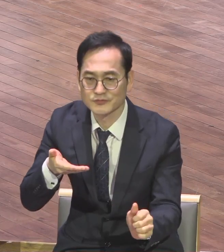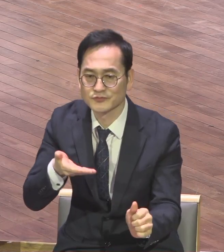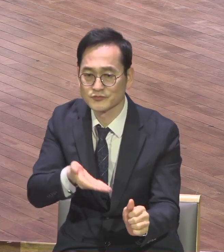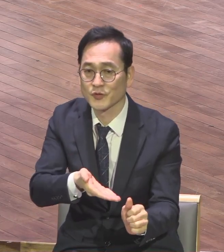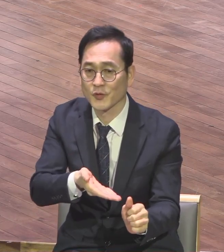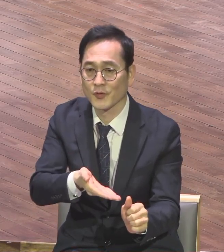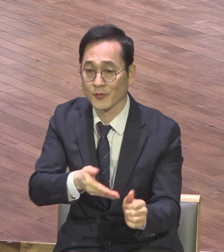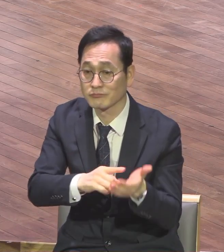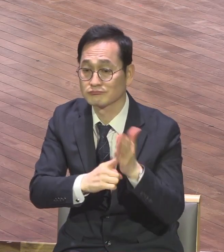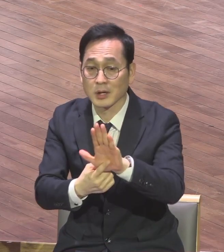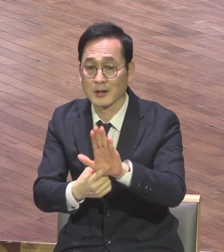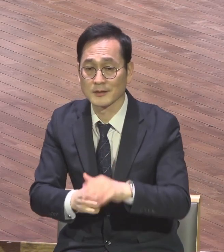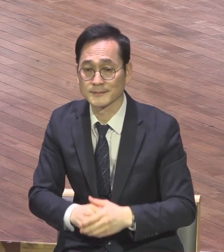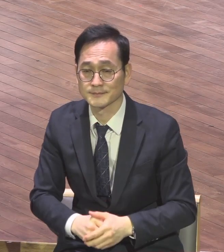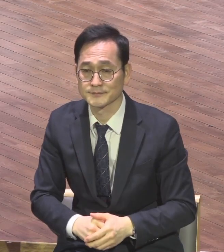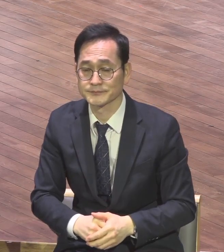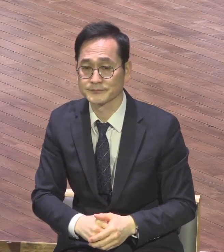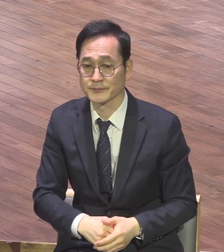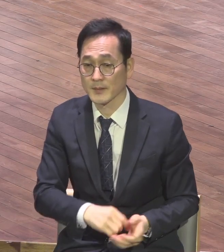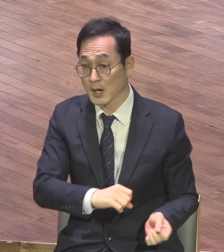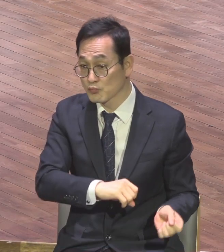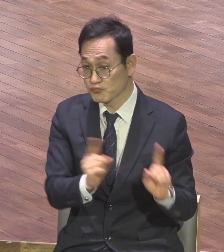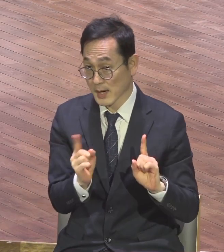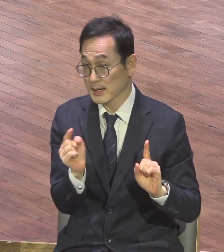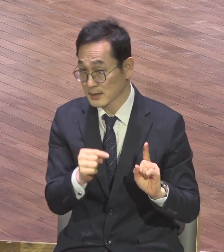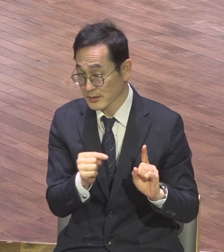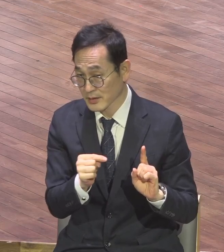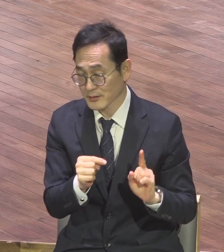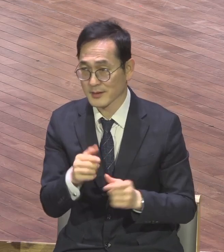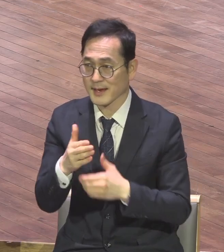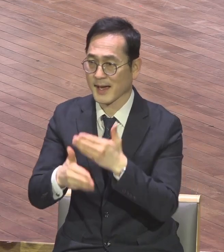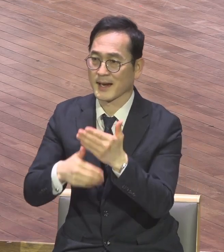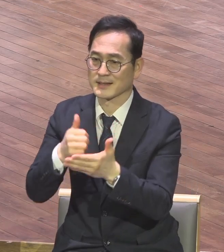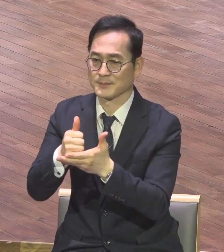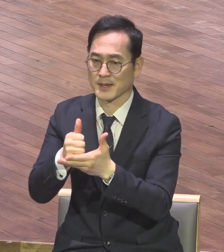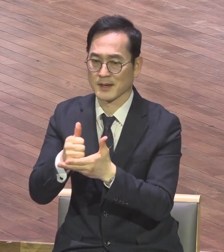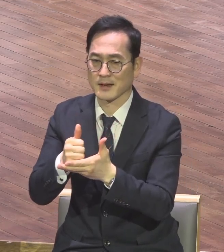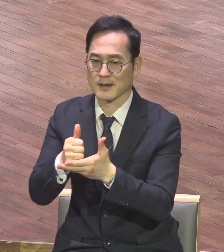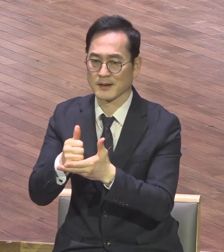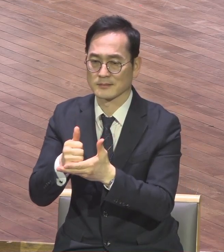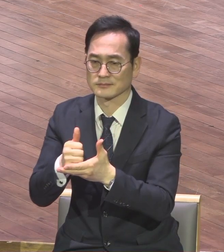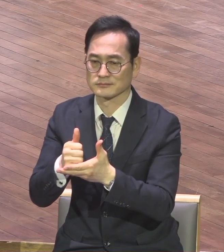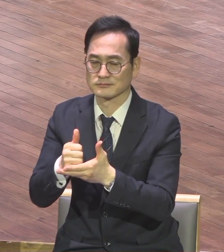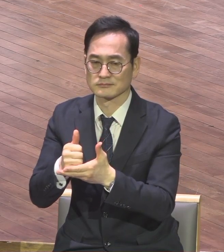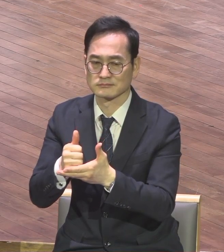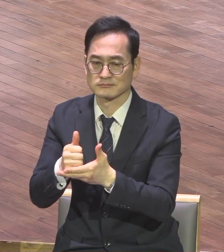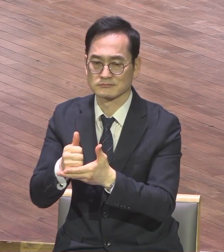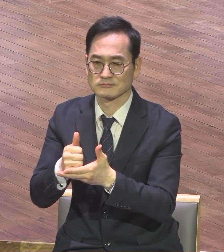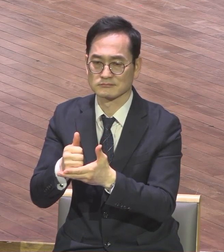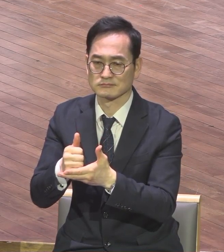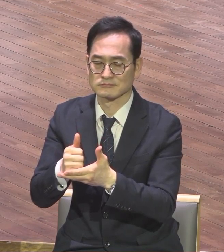이렇게 밝히고 있습니다. 이 부활은 하나님의 절대 주권적 역사였다.